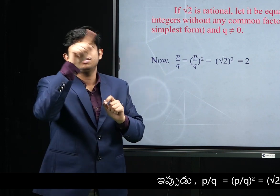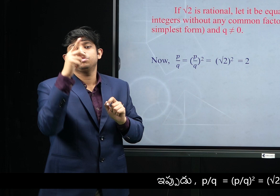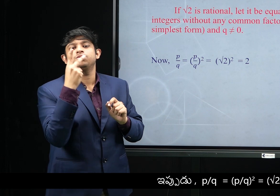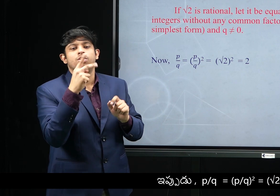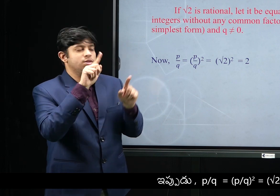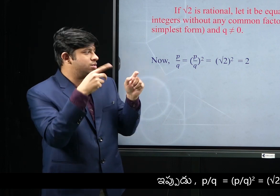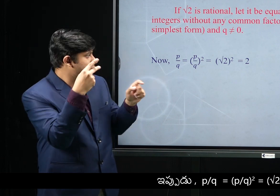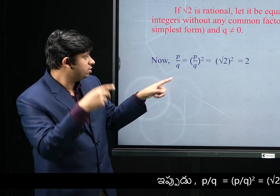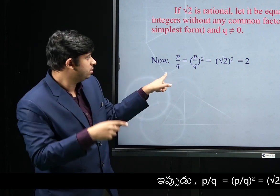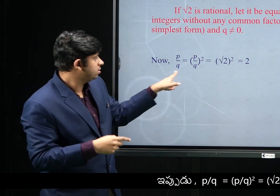p/q²